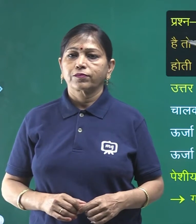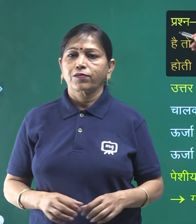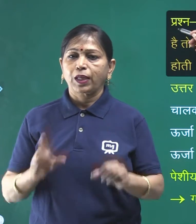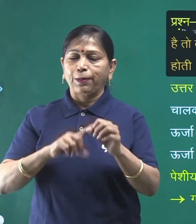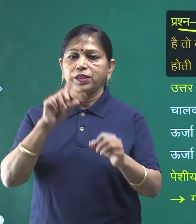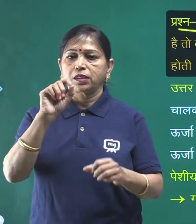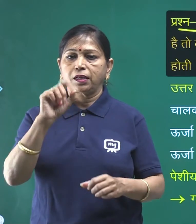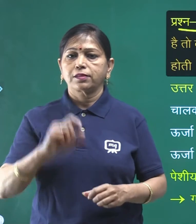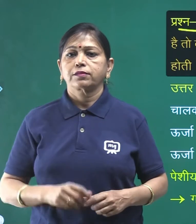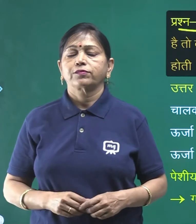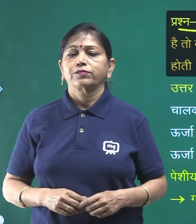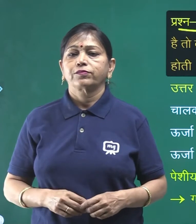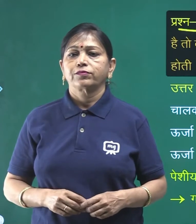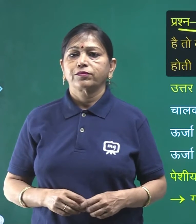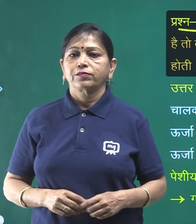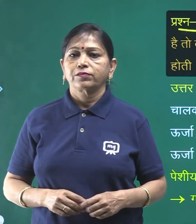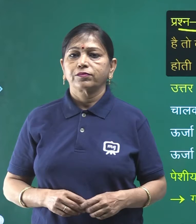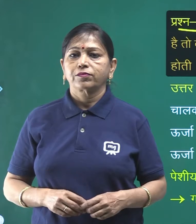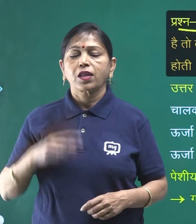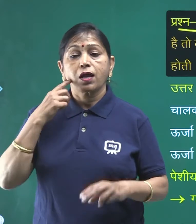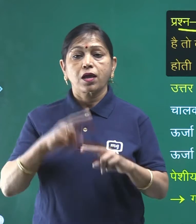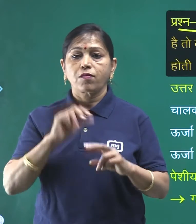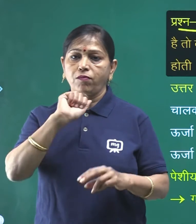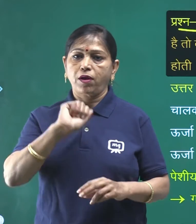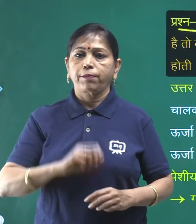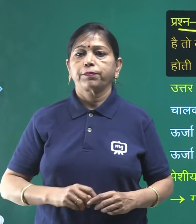प्रश्न 10, जब आप